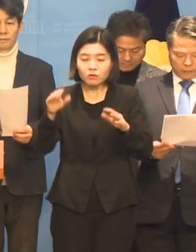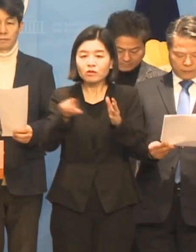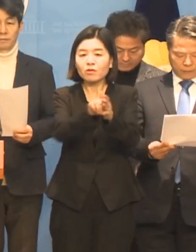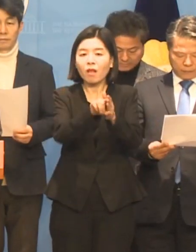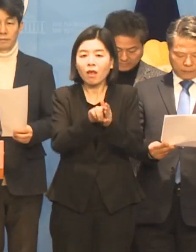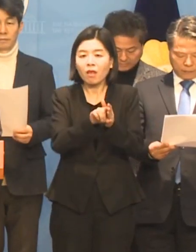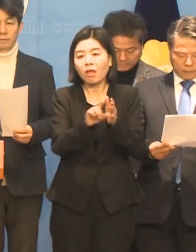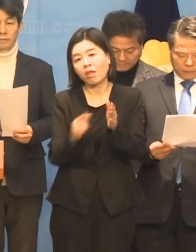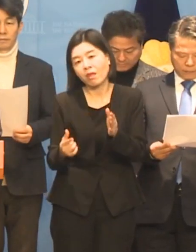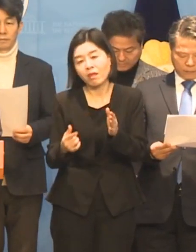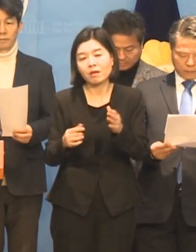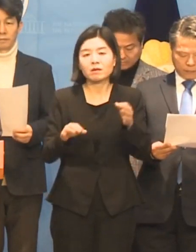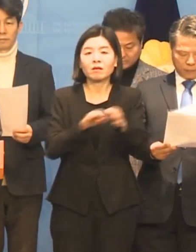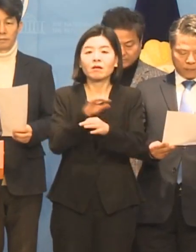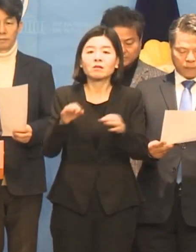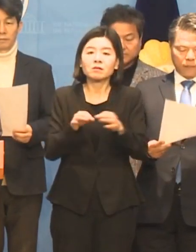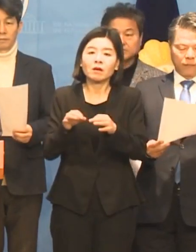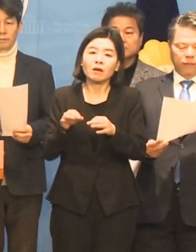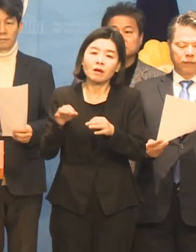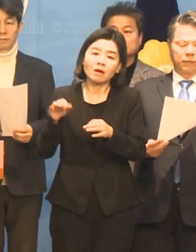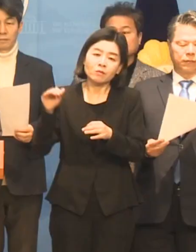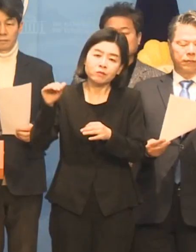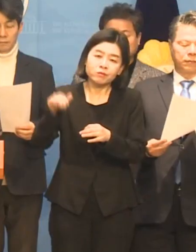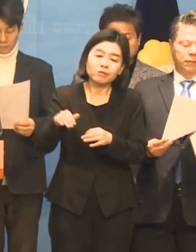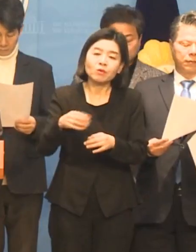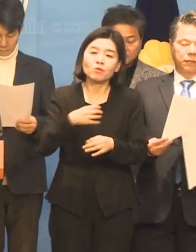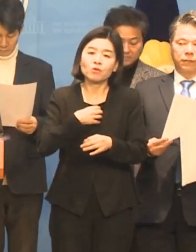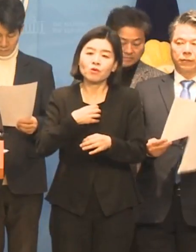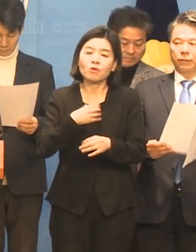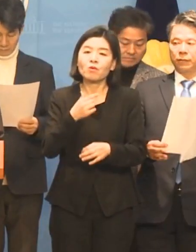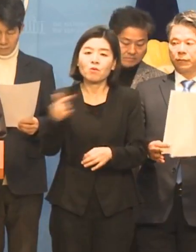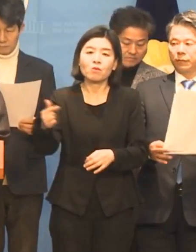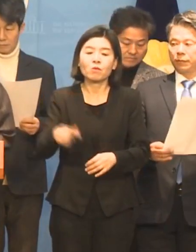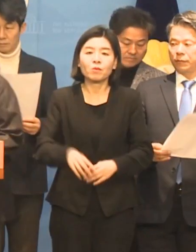경제적 불확실성을 증폭시키는 심각한 위기 요인입니다.